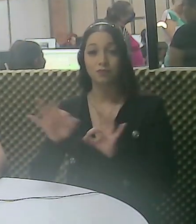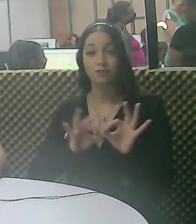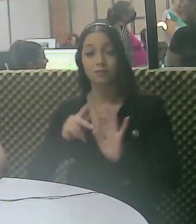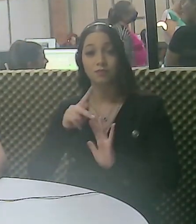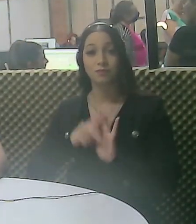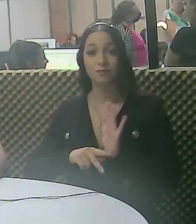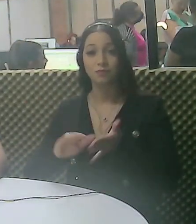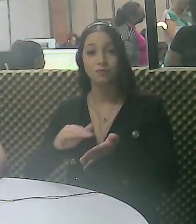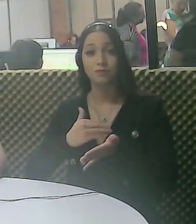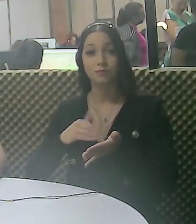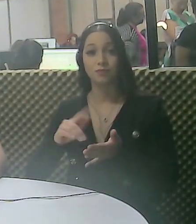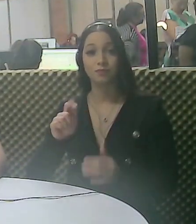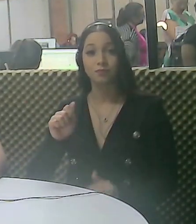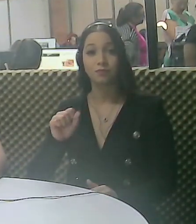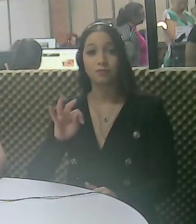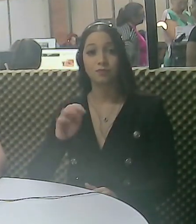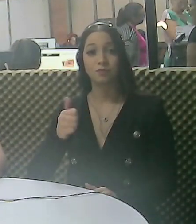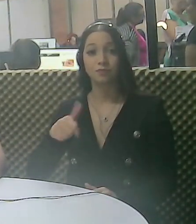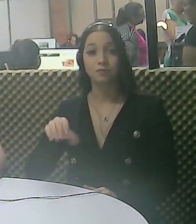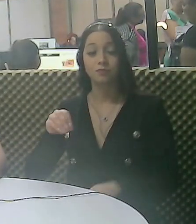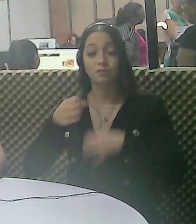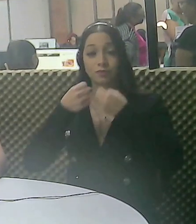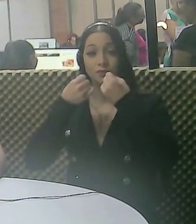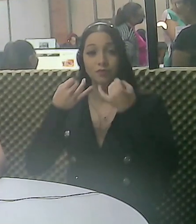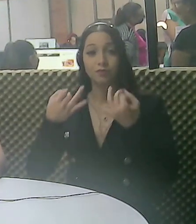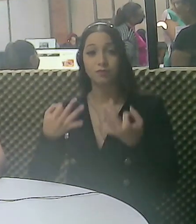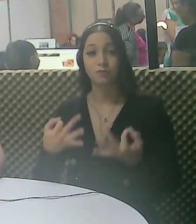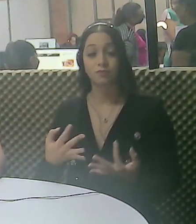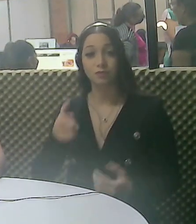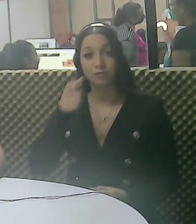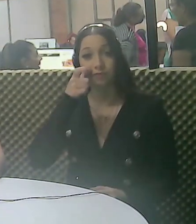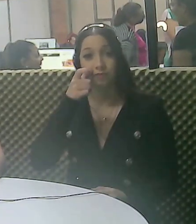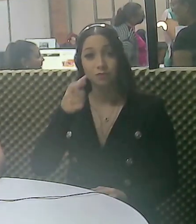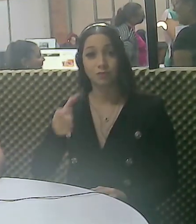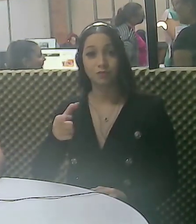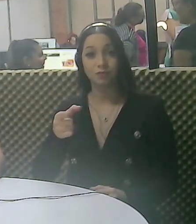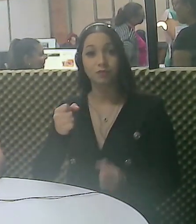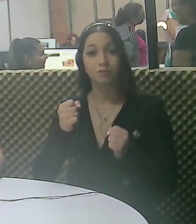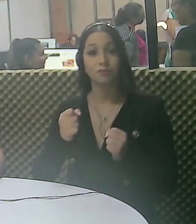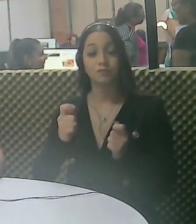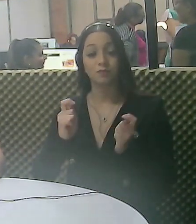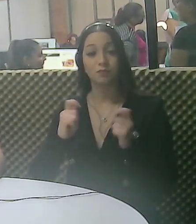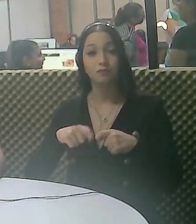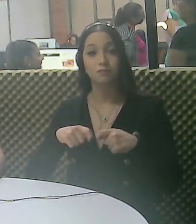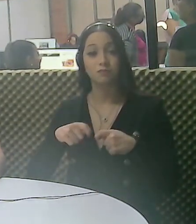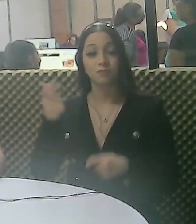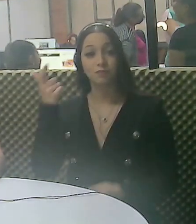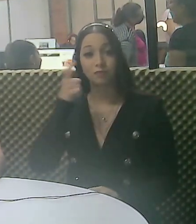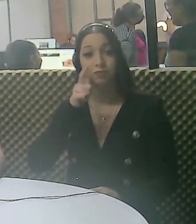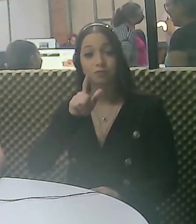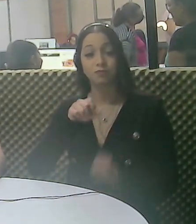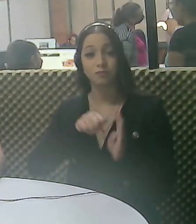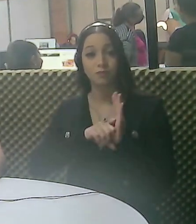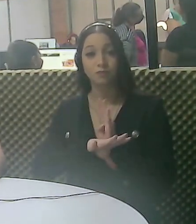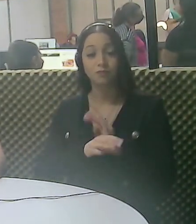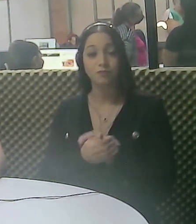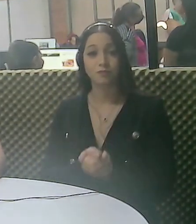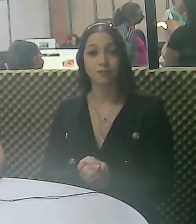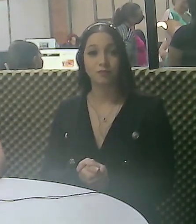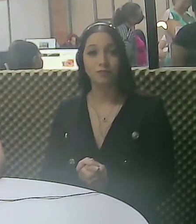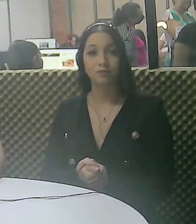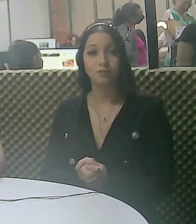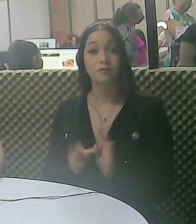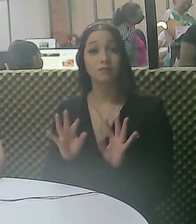da Secretaria, Gastão Vilela, explica como o produtor interessado pode se habilitar para receber este benefício. E é